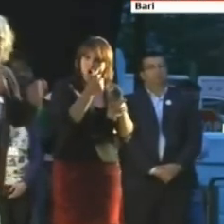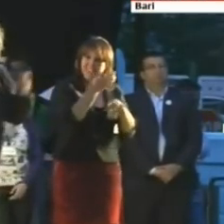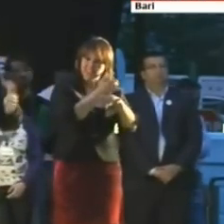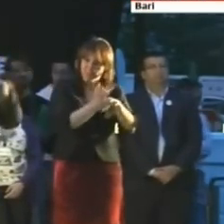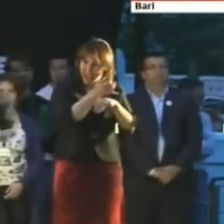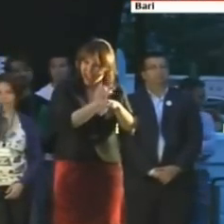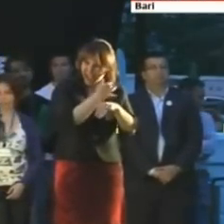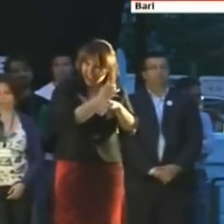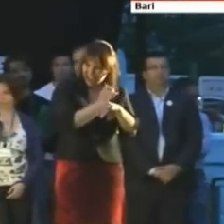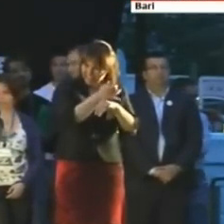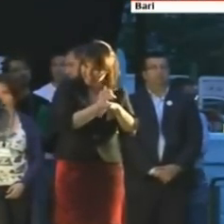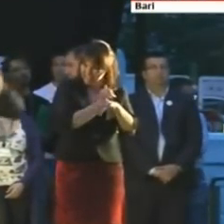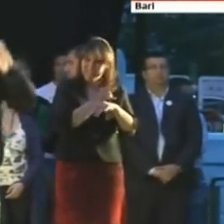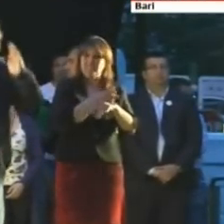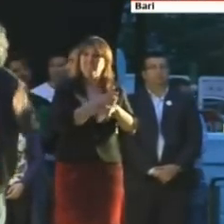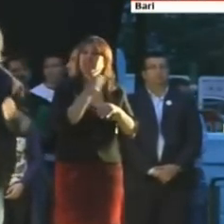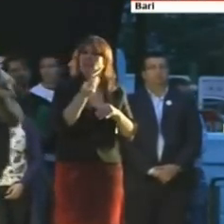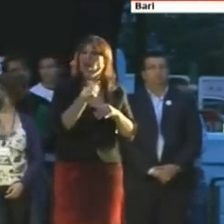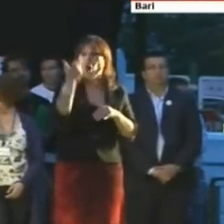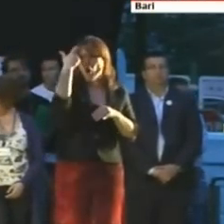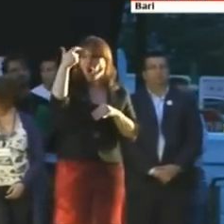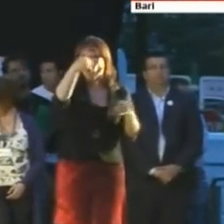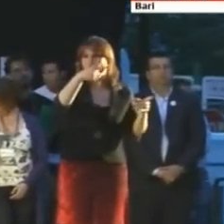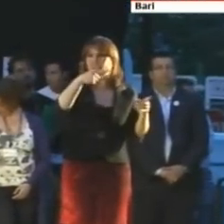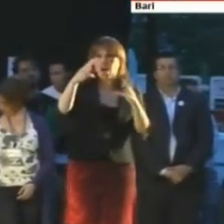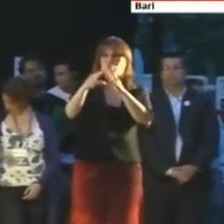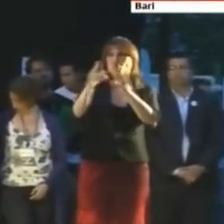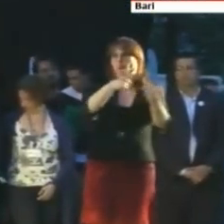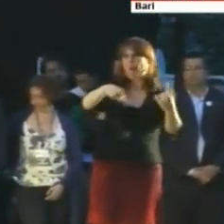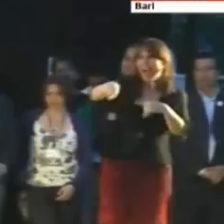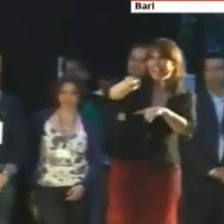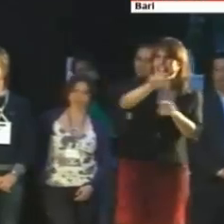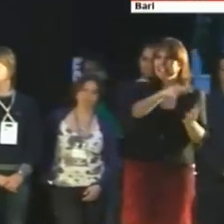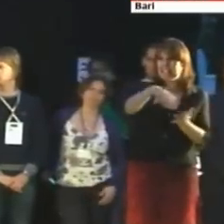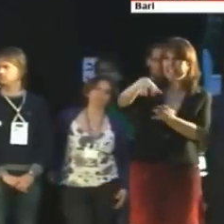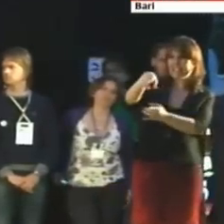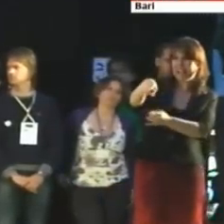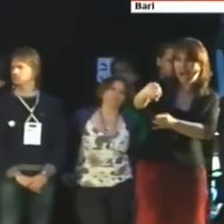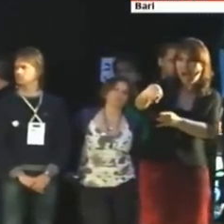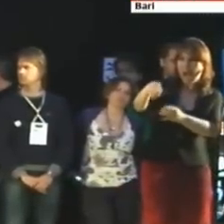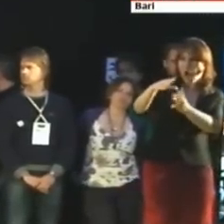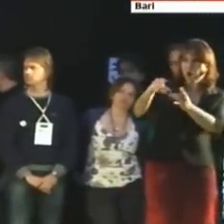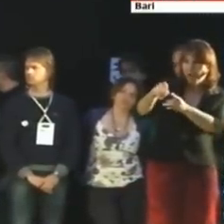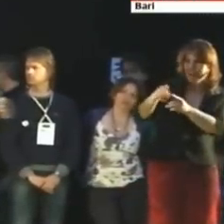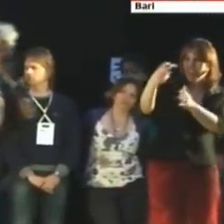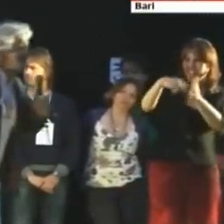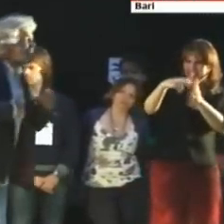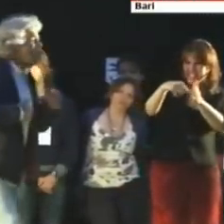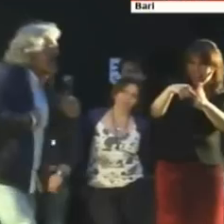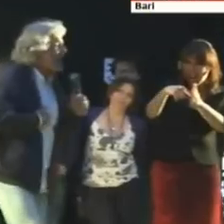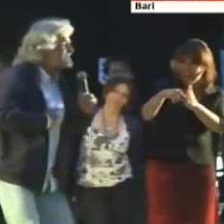soldi vanno a finanziare il governo rumeno che fa degli sconti fiscali